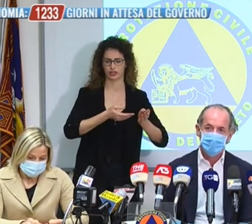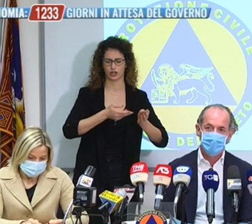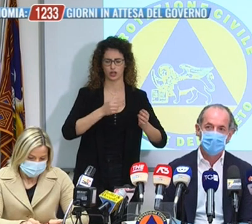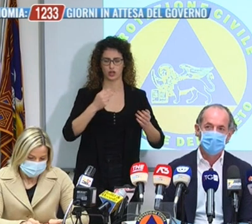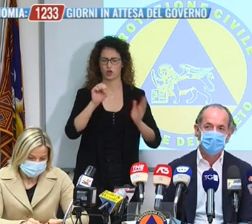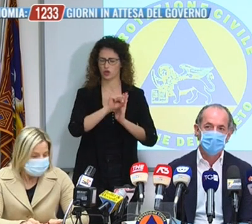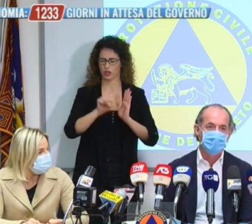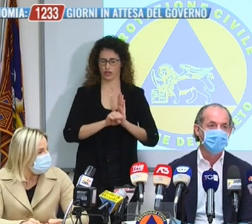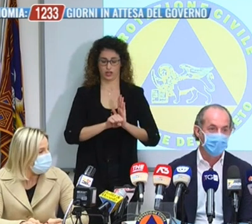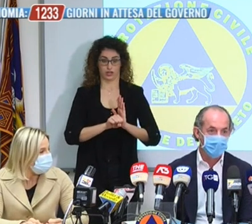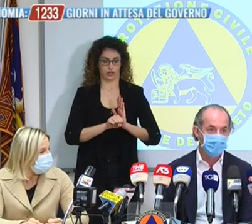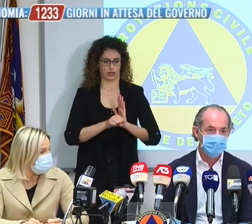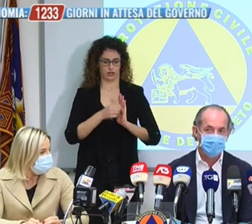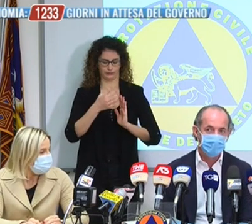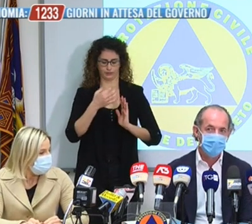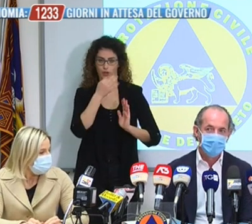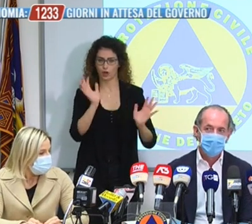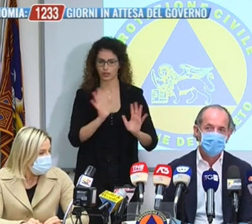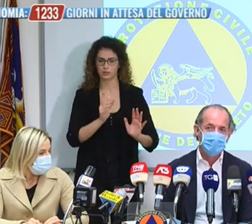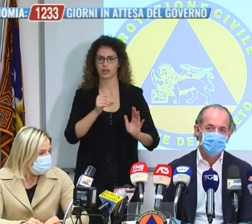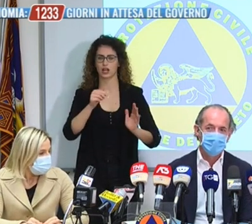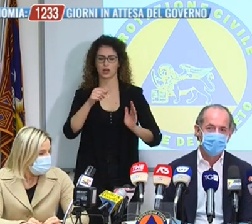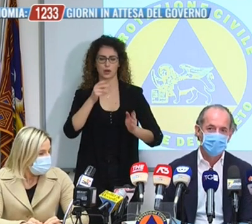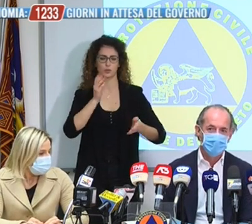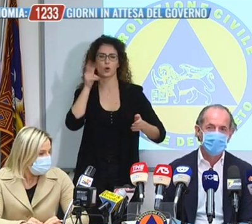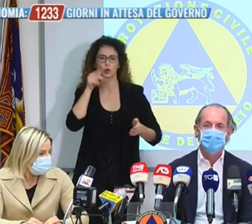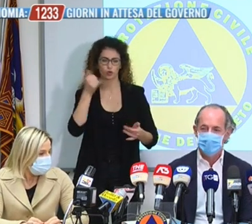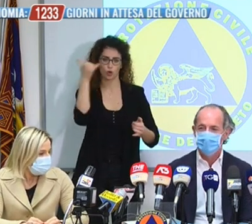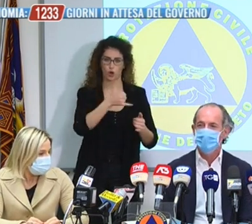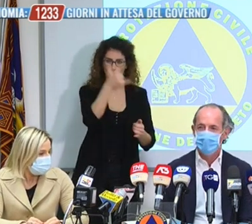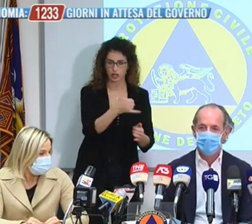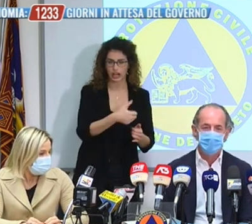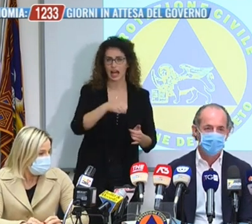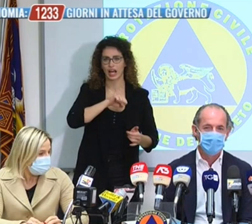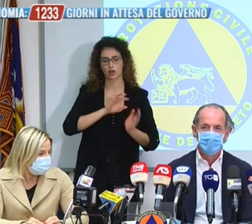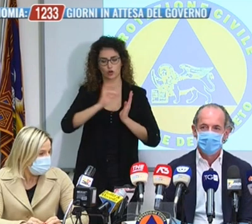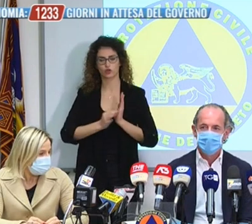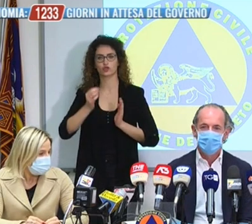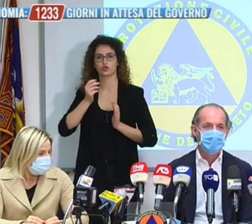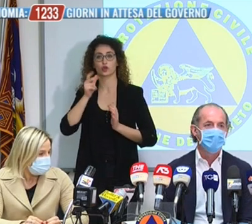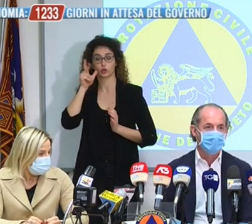tragiche, si vedono storie di femminicidi. Penso che il giorno della donna sì, possiamo parlare